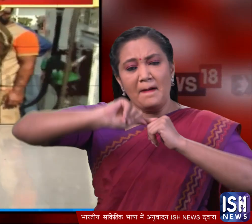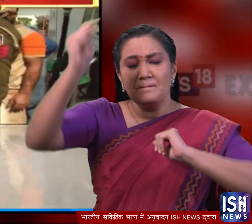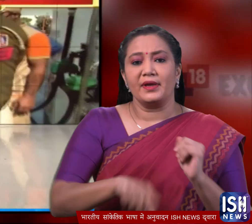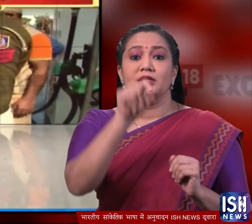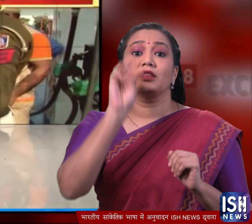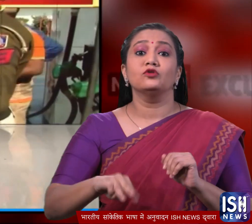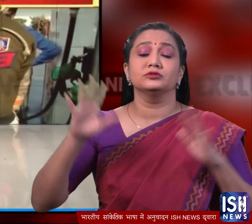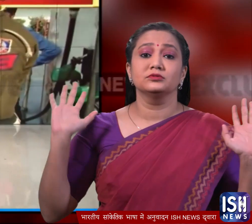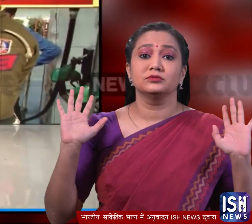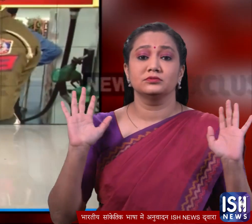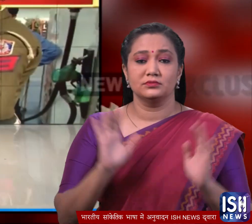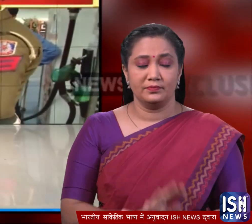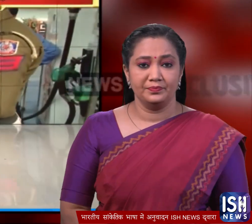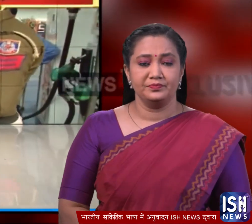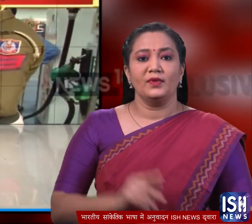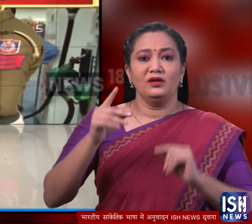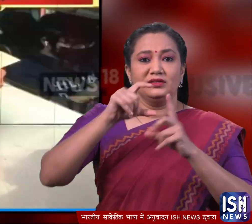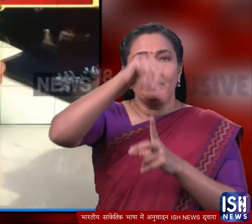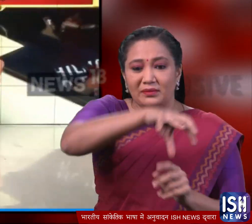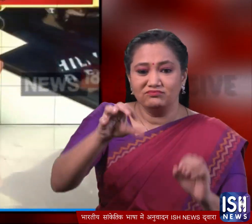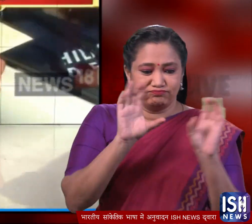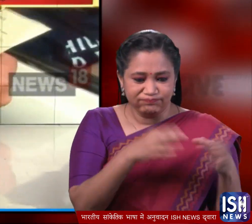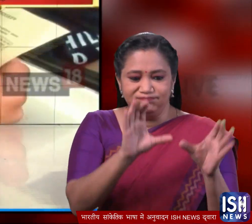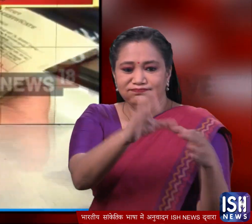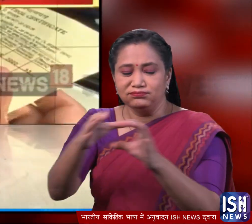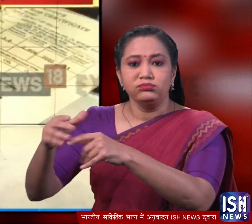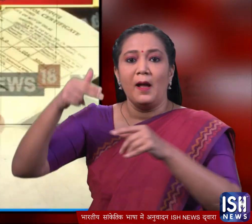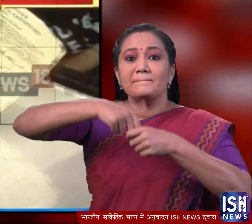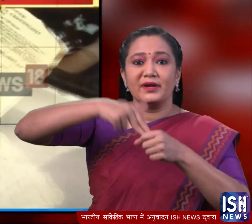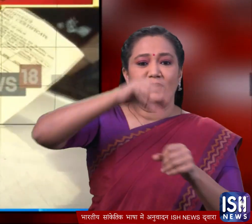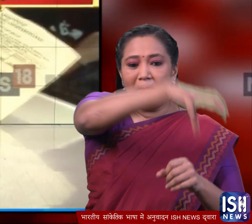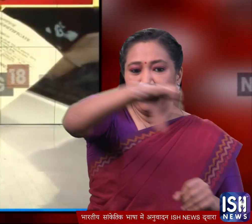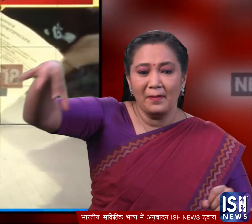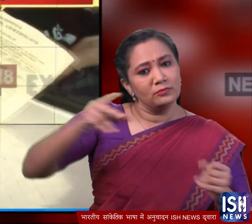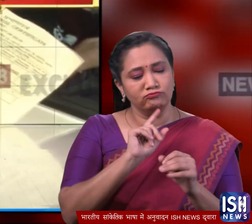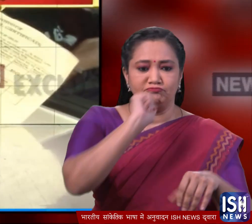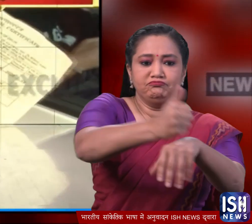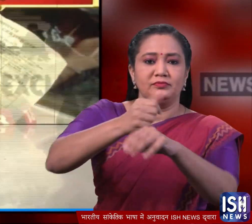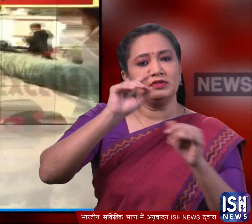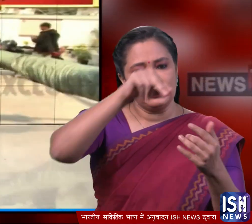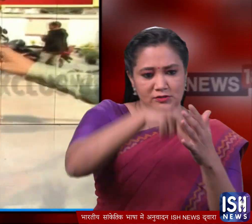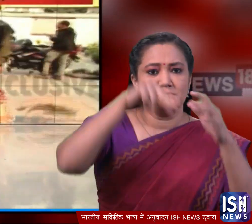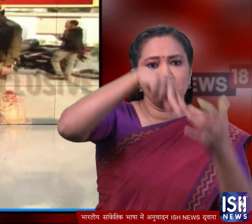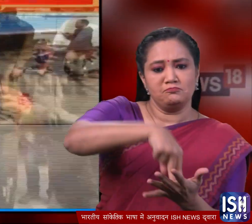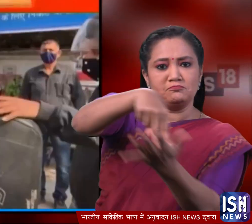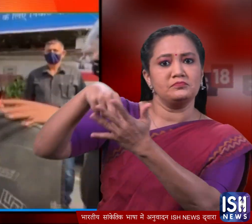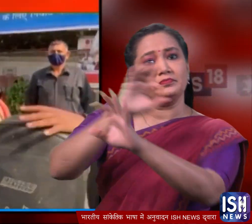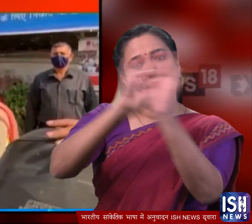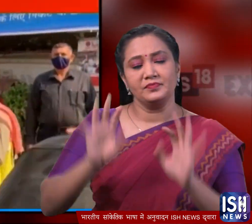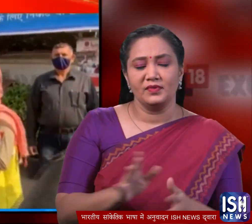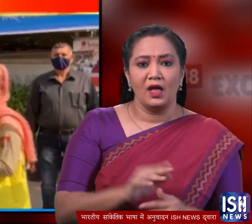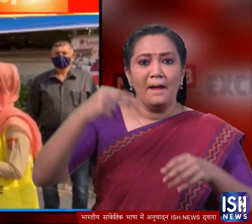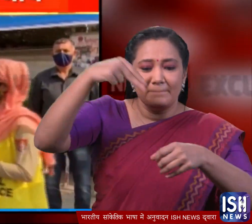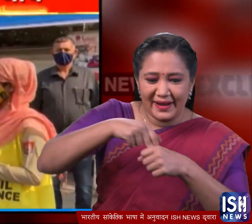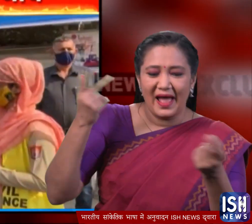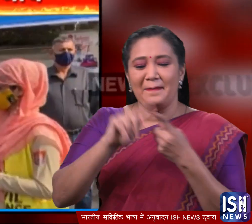का जुर्माना लगाने का फैसला लिया है। इसके लिए परिवहन विभाग की कई टीमें दिल्ली के कई बड़े पेट्रोल पंप पर तैनात कर दी गई,